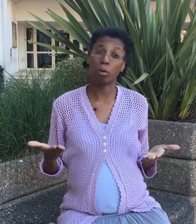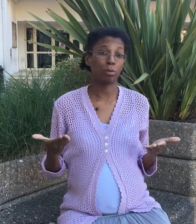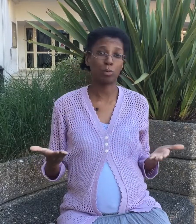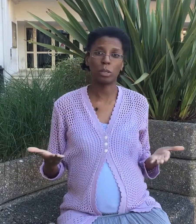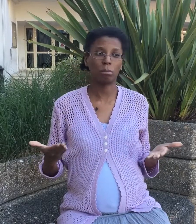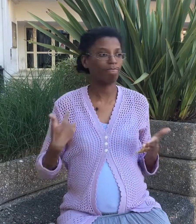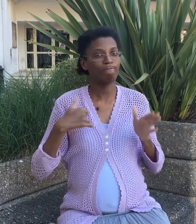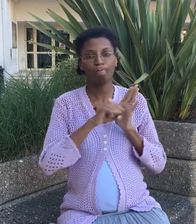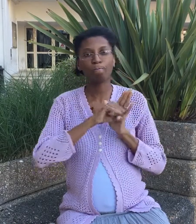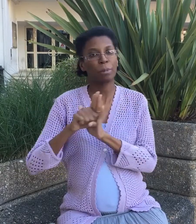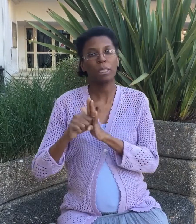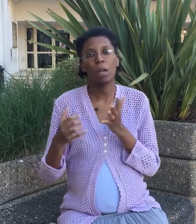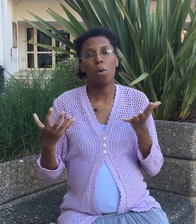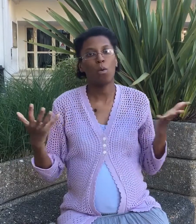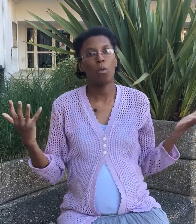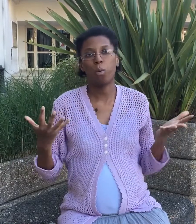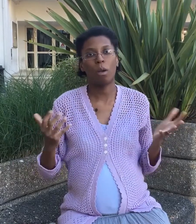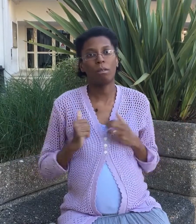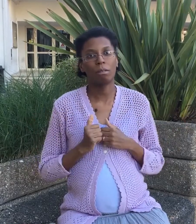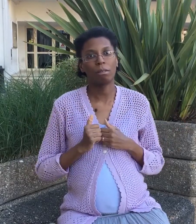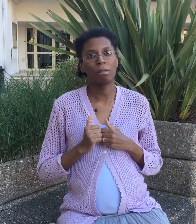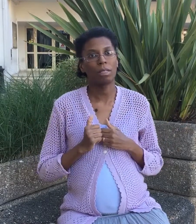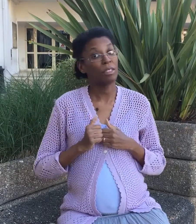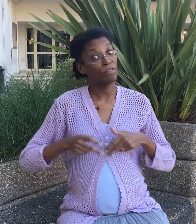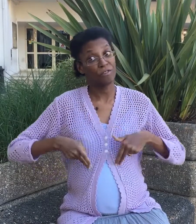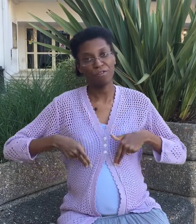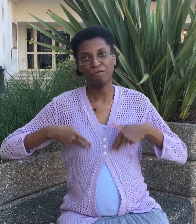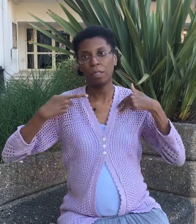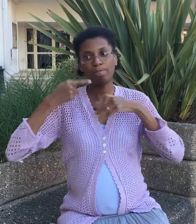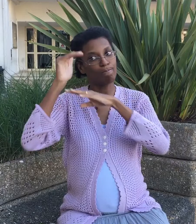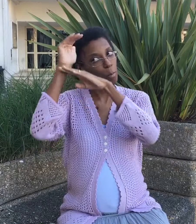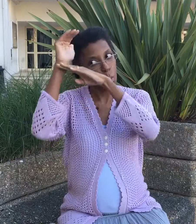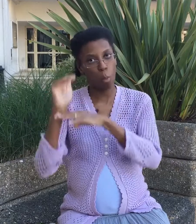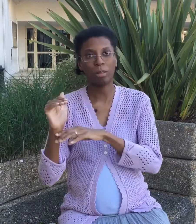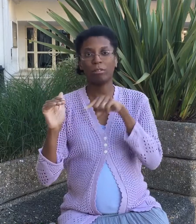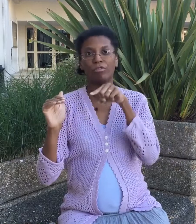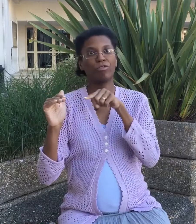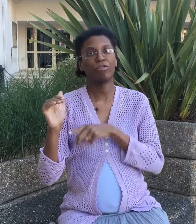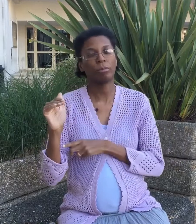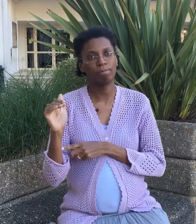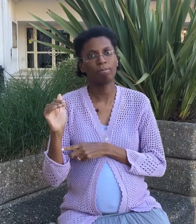Maintenant, la priorité est de protéger la vie.